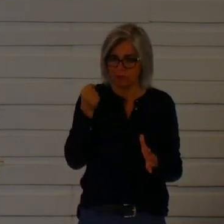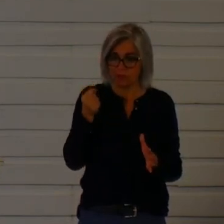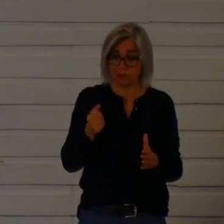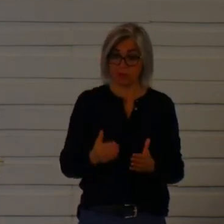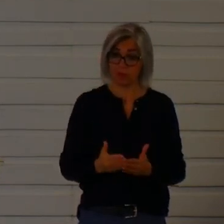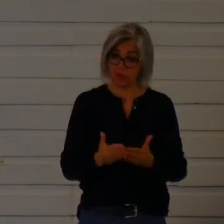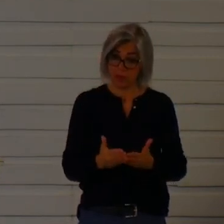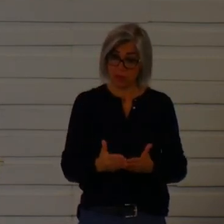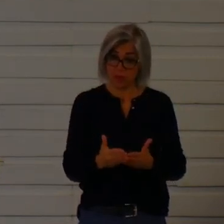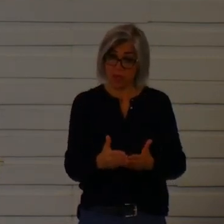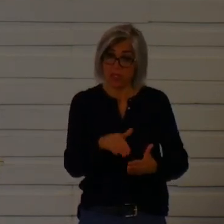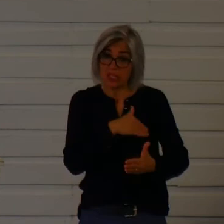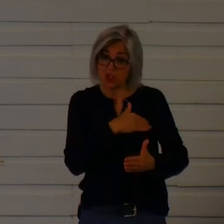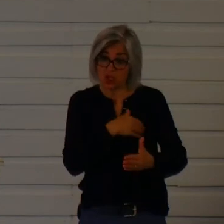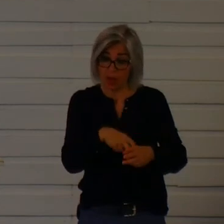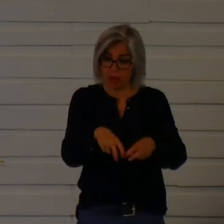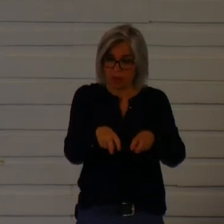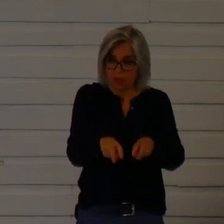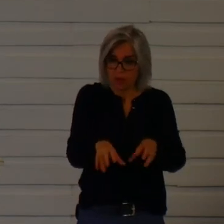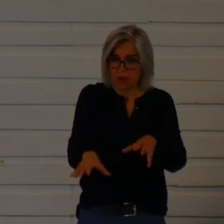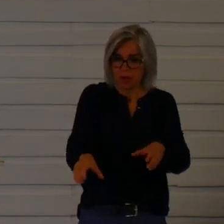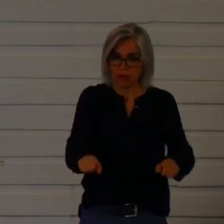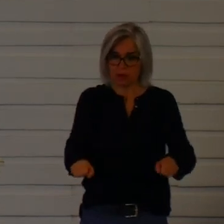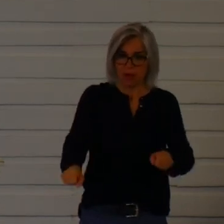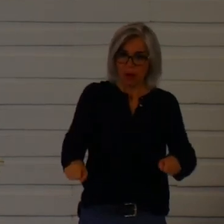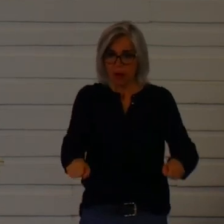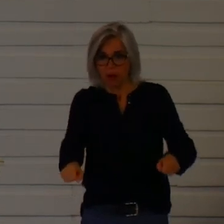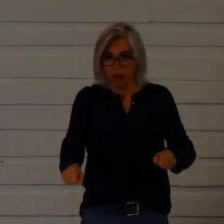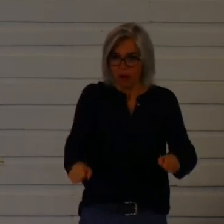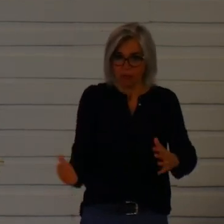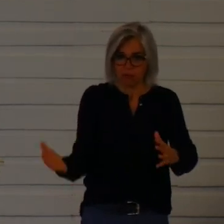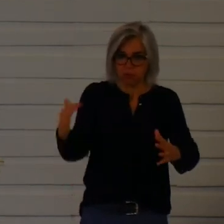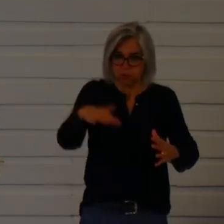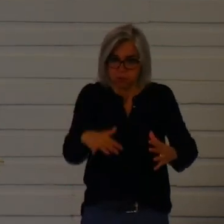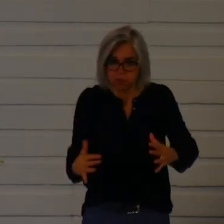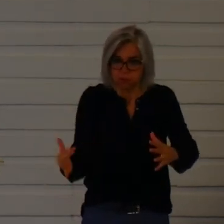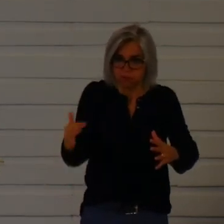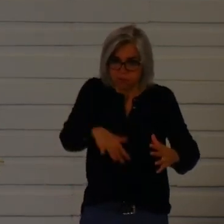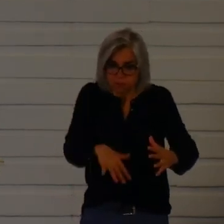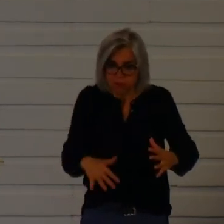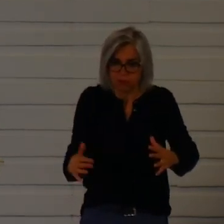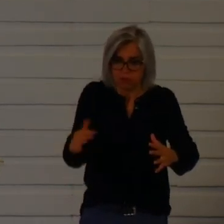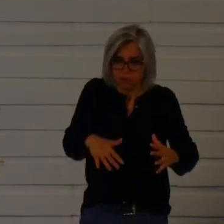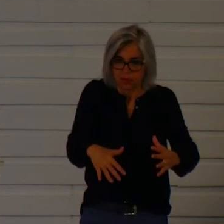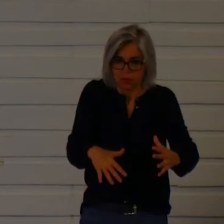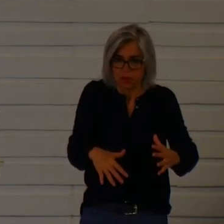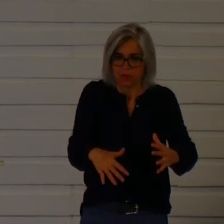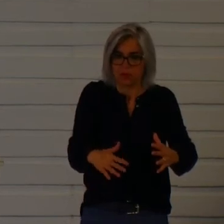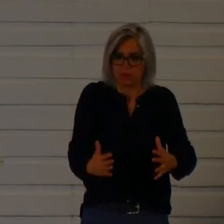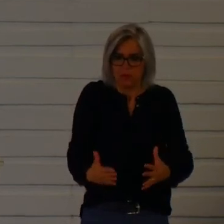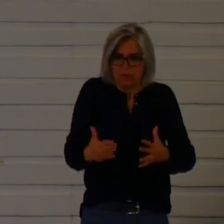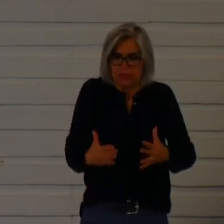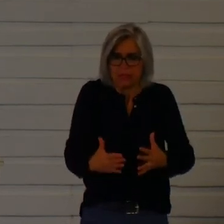succede, fino a quando noi riusciamo a gestire la cosa, io mi provvedo, non vado dal Signore, ma riesco a fare. Quando l'acqua inizia a